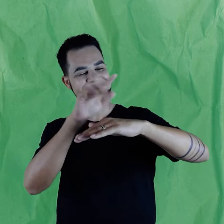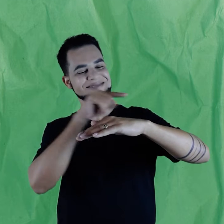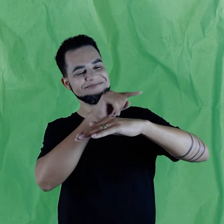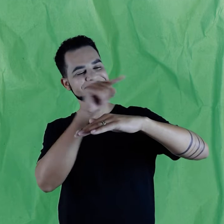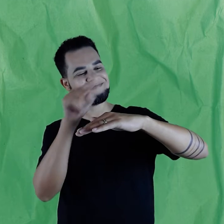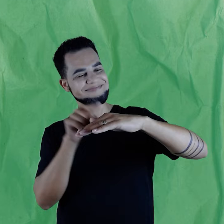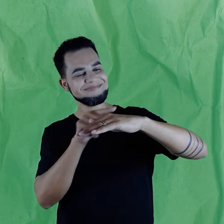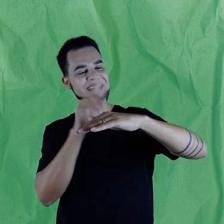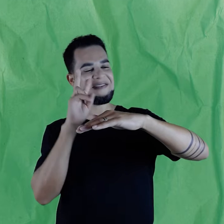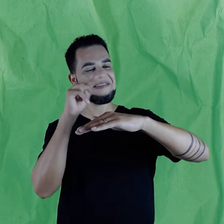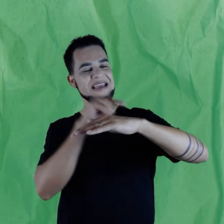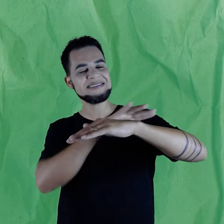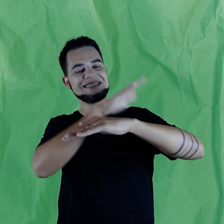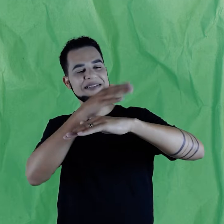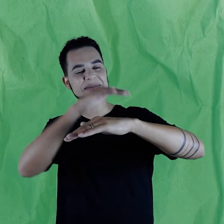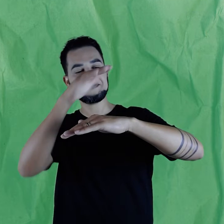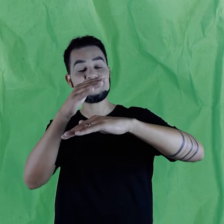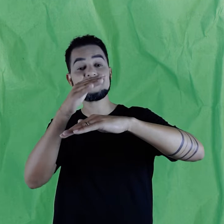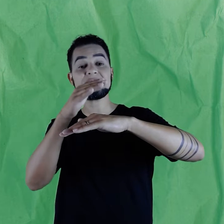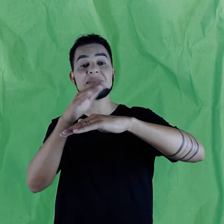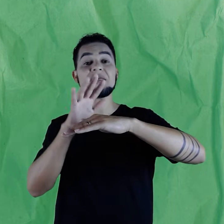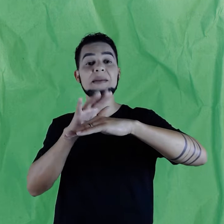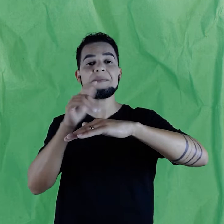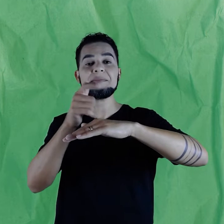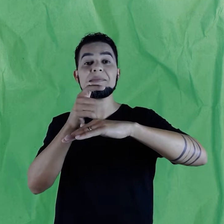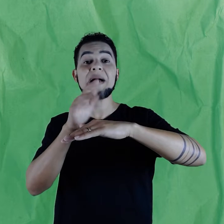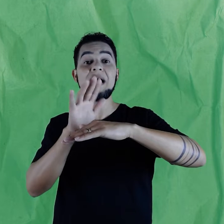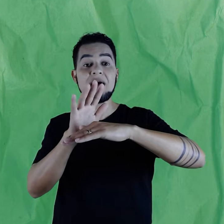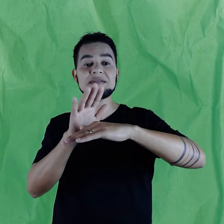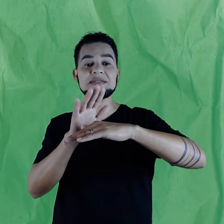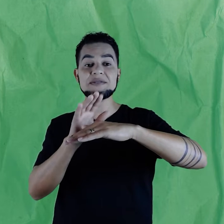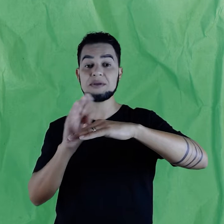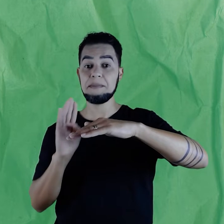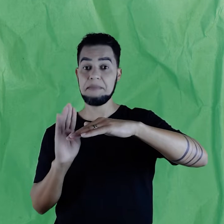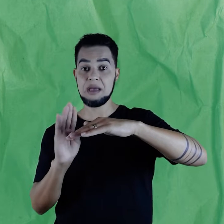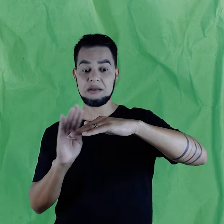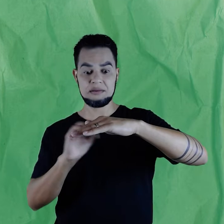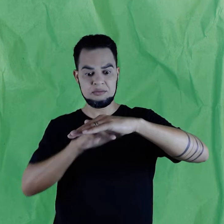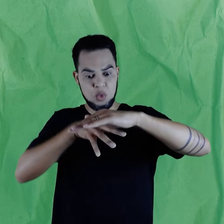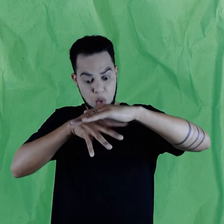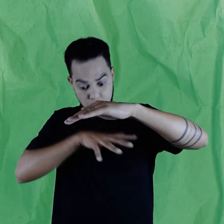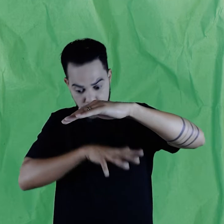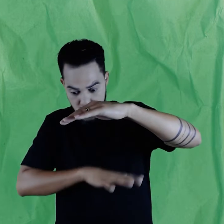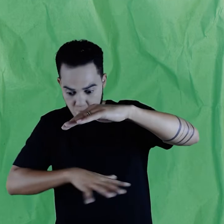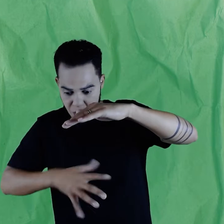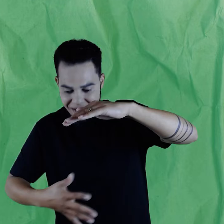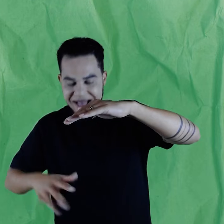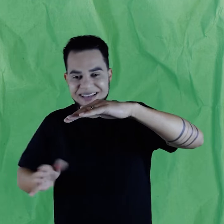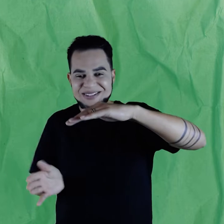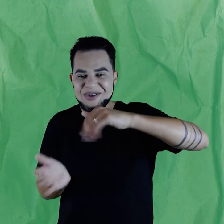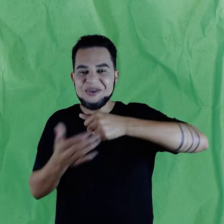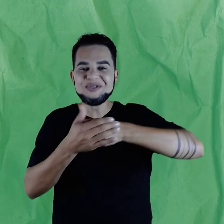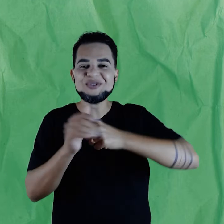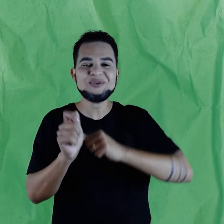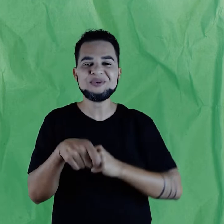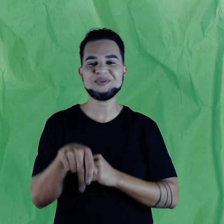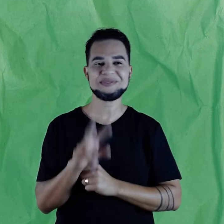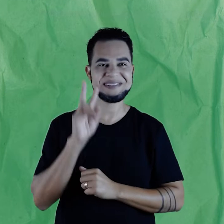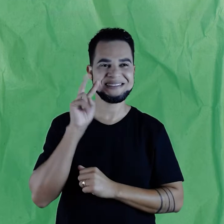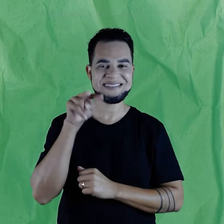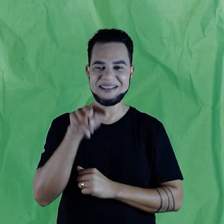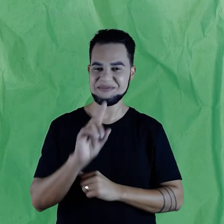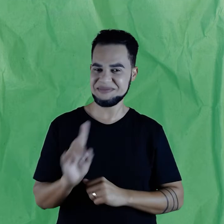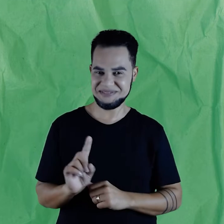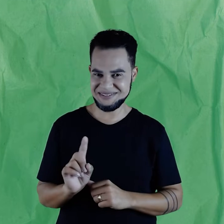da aplicação é uma parte que está escondida, é uma parte que está, digamos assim, no